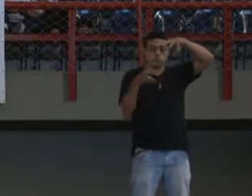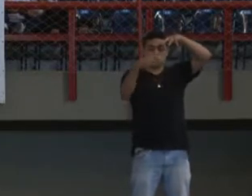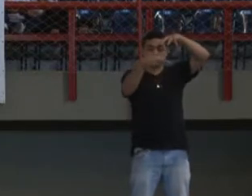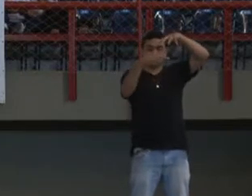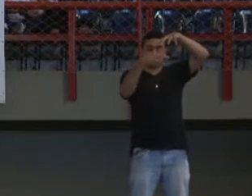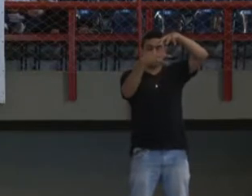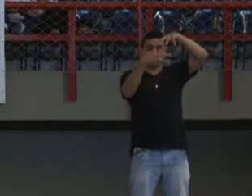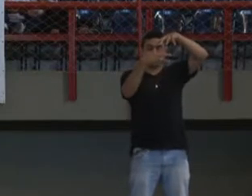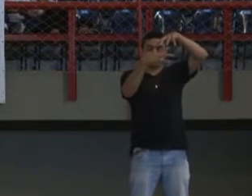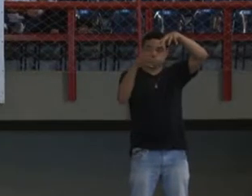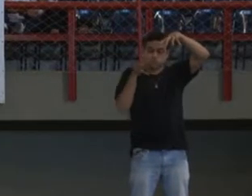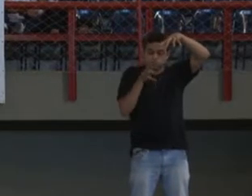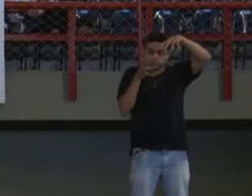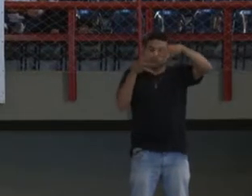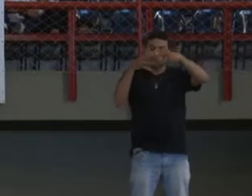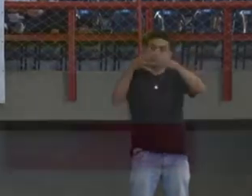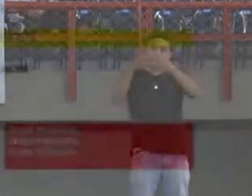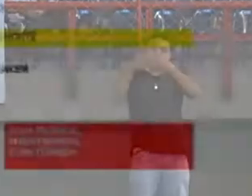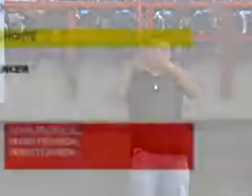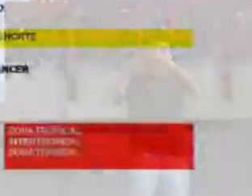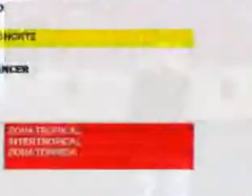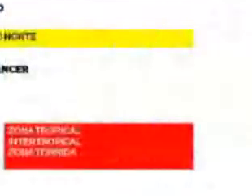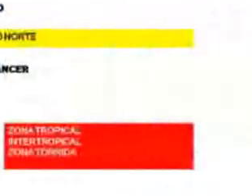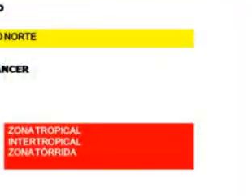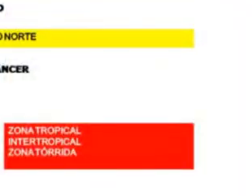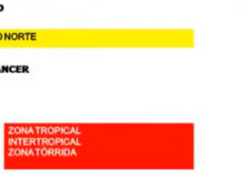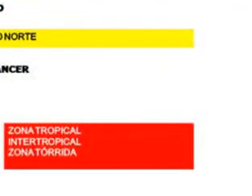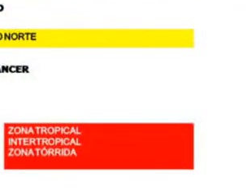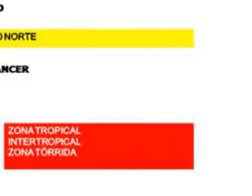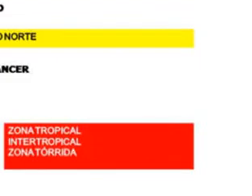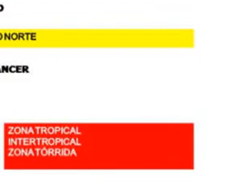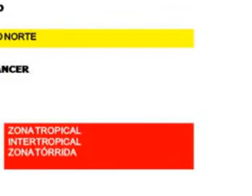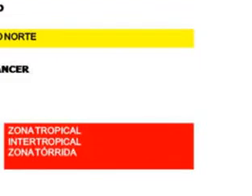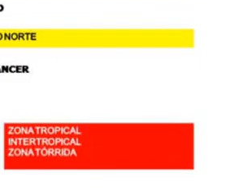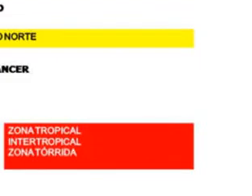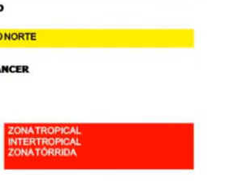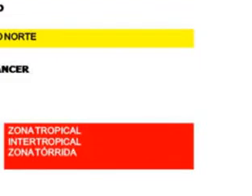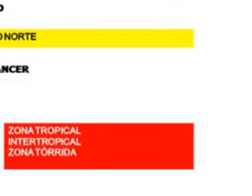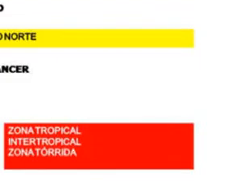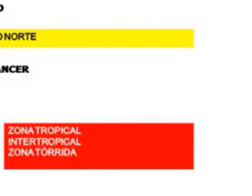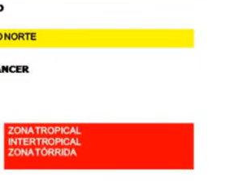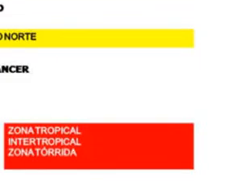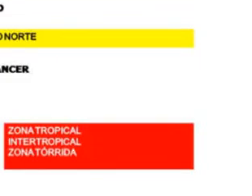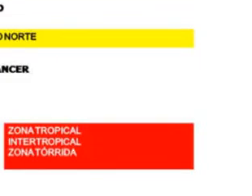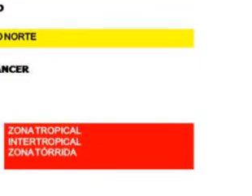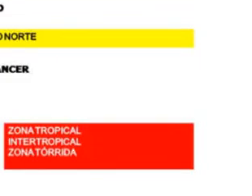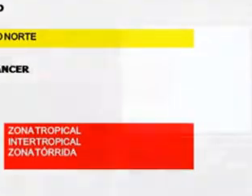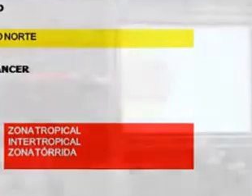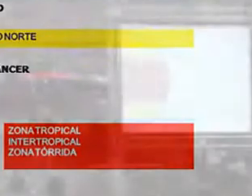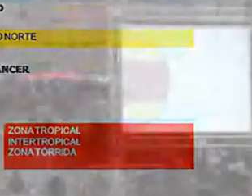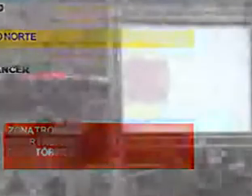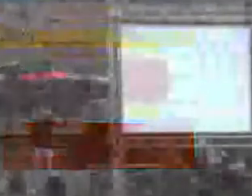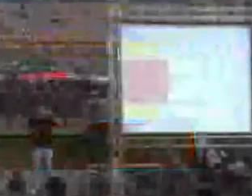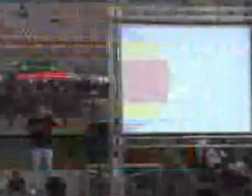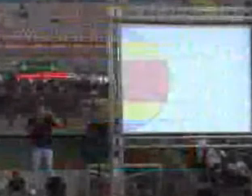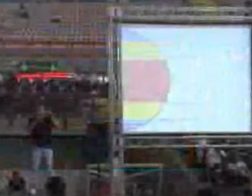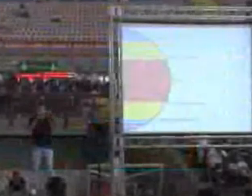a zona tropical. Tranquilo? Se eu estou dentro dessa linha vermelha, qual é a minha característica? Pressão alta ou